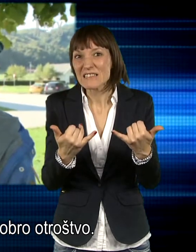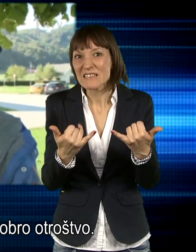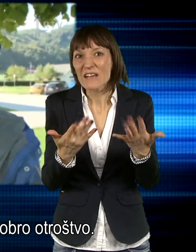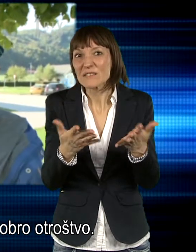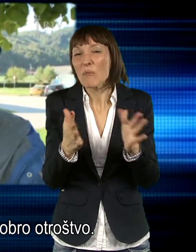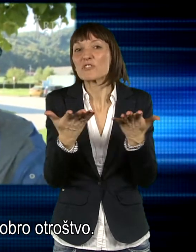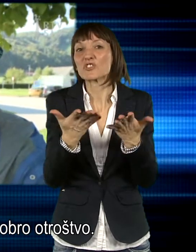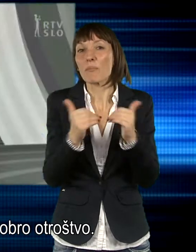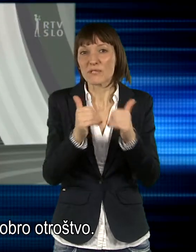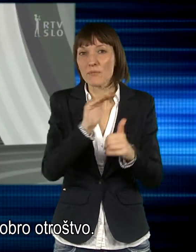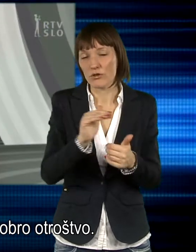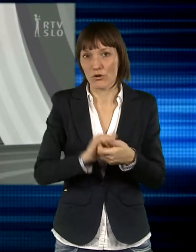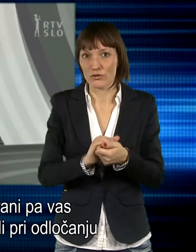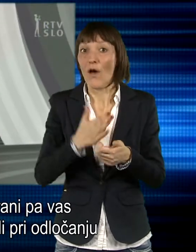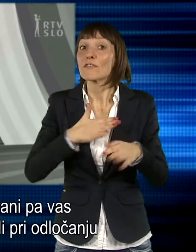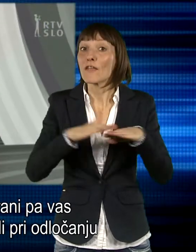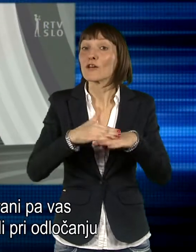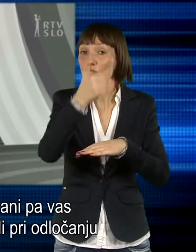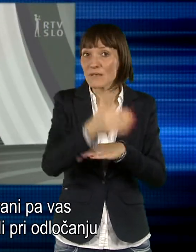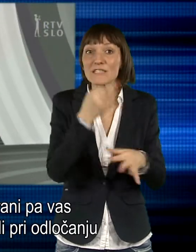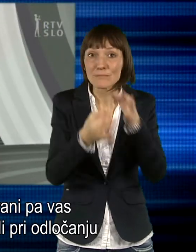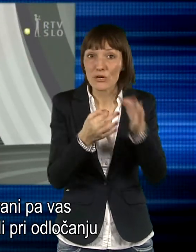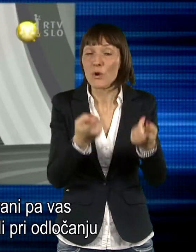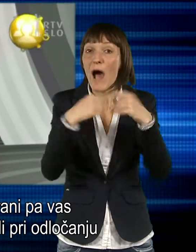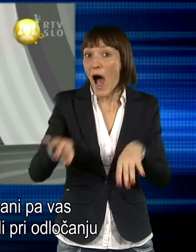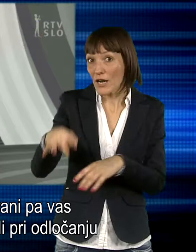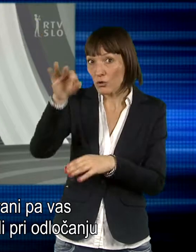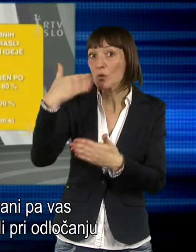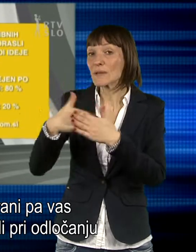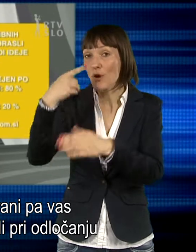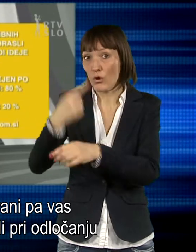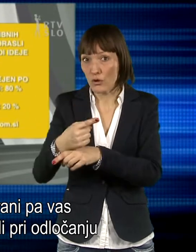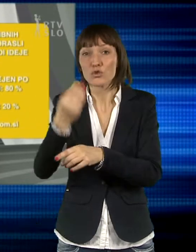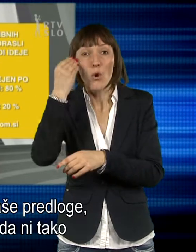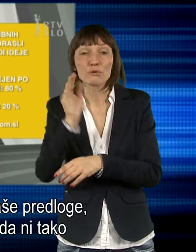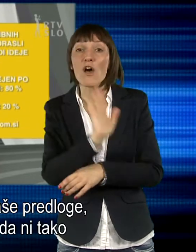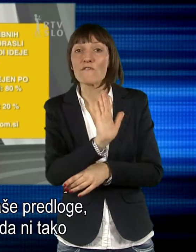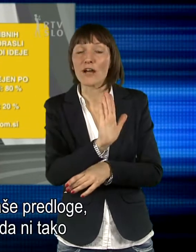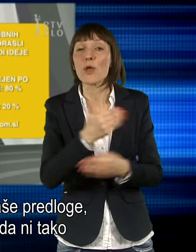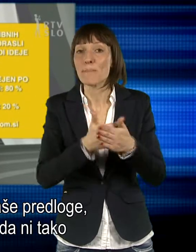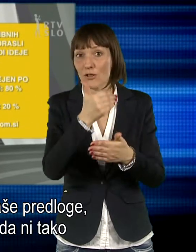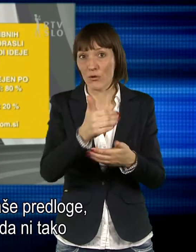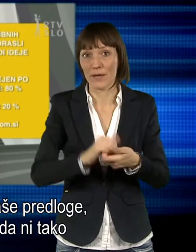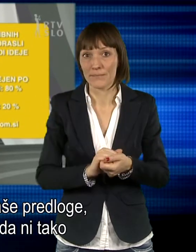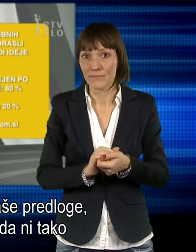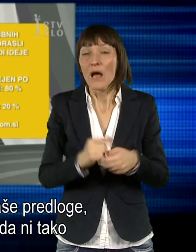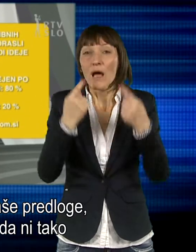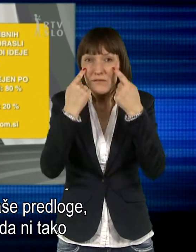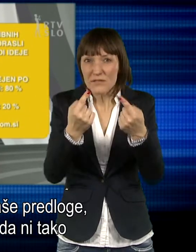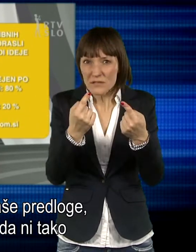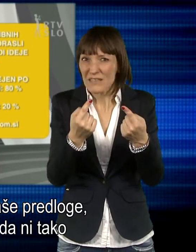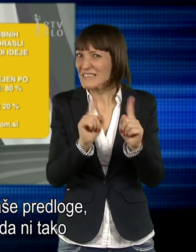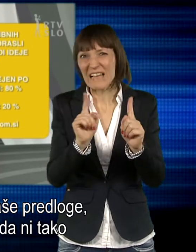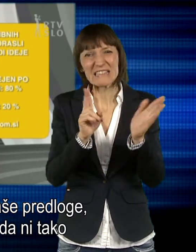imamo še kar veredi otroša, ne. Na naši spletni strani pa vas sprašujemo, ali odrasli pri odločanju dovolj upoštevajo vaše predloge. In